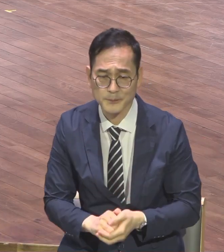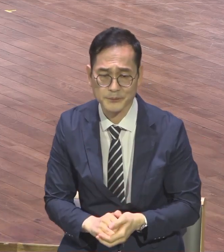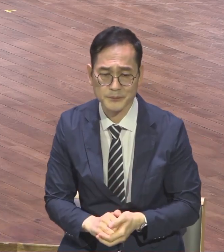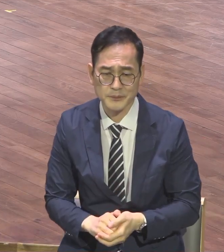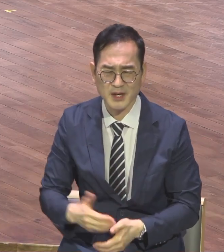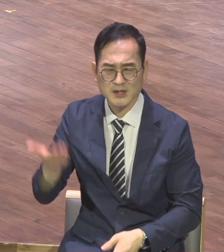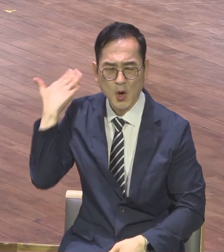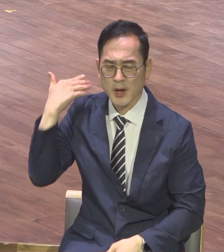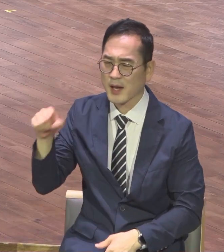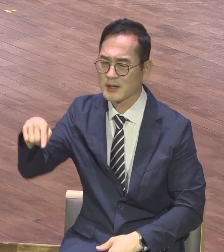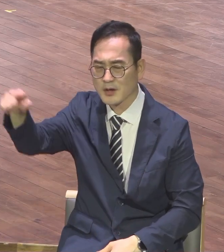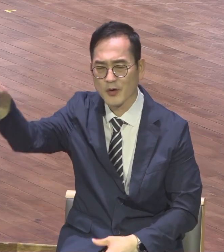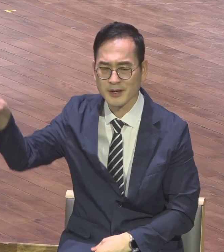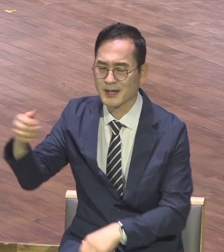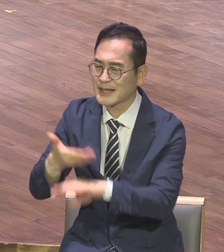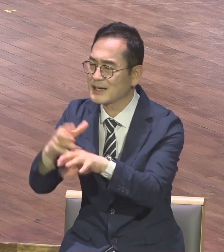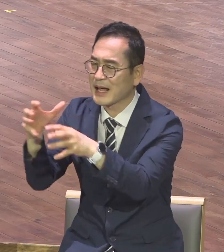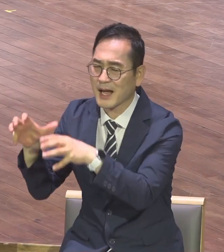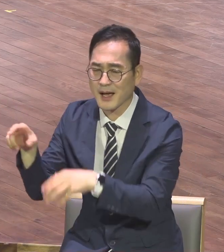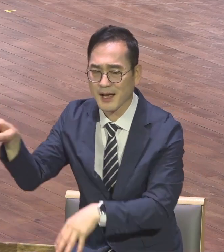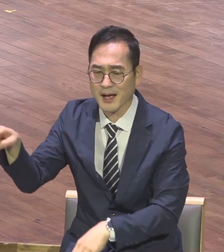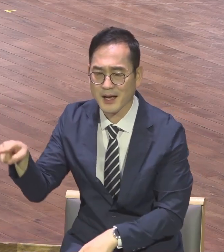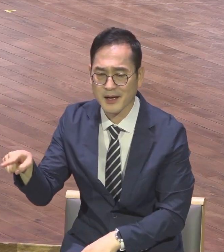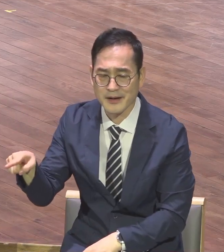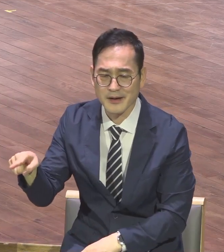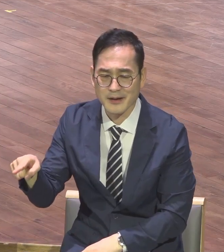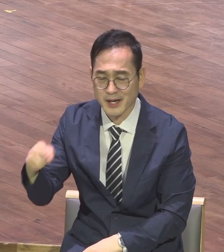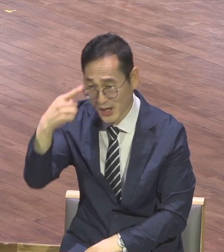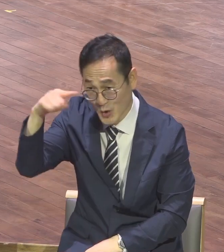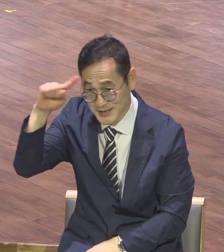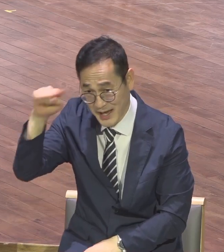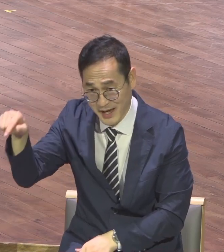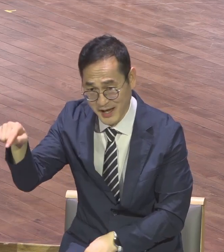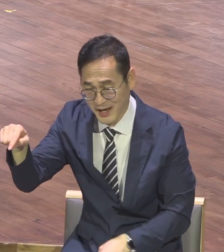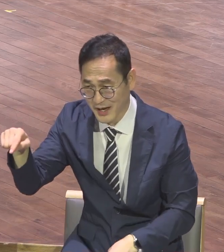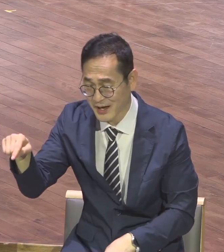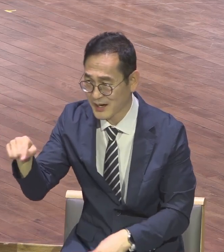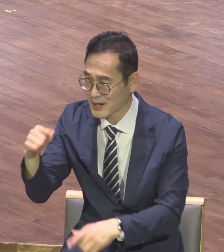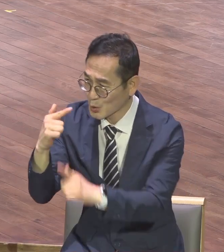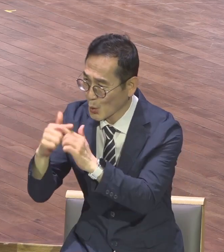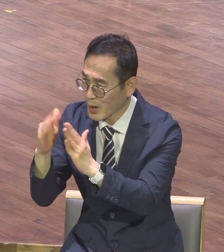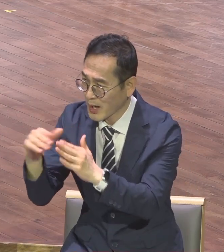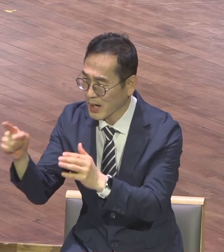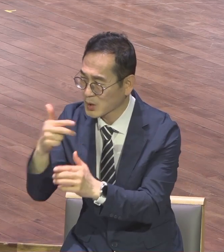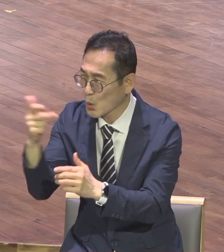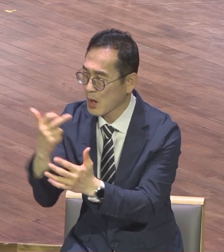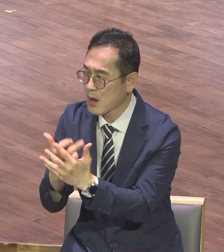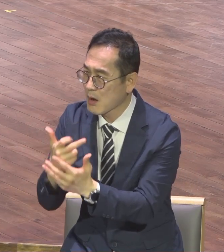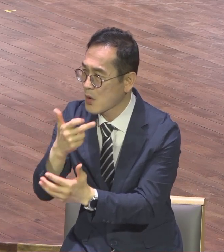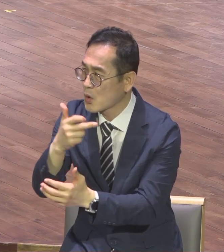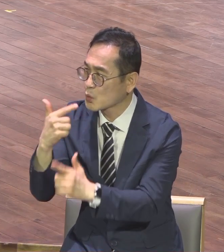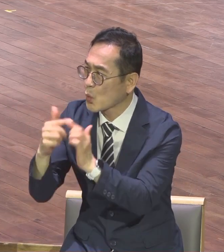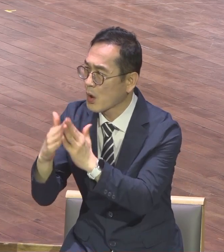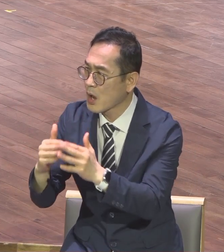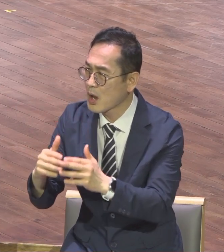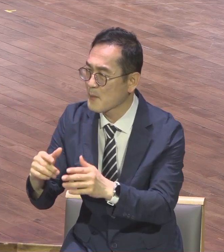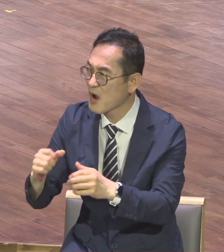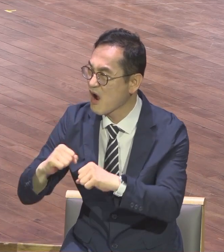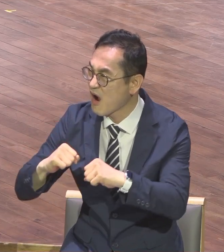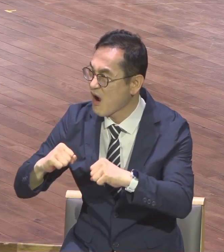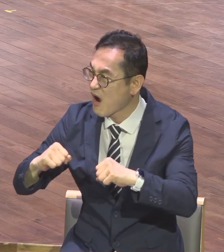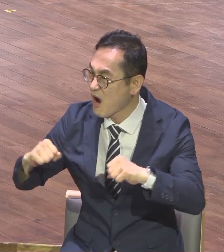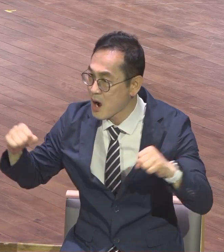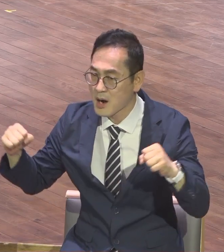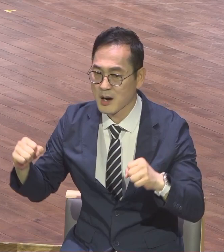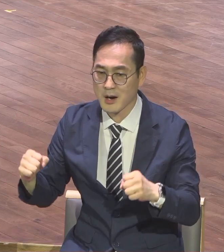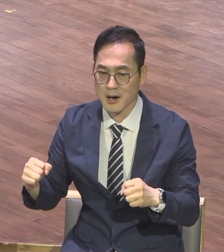있더라고. 모스크바 센타 교회. 그 설교를 했어요. 모스크바 센타 교회라서 엄청 큰 교회입니다. 뭐 찬양대가 여기